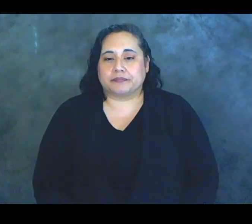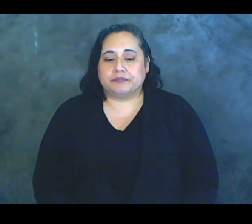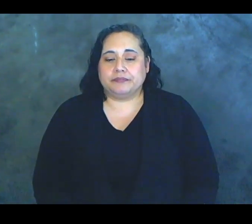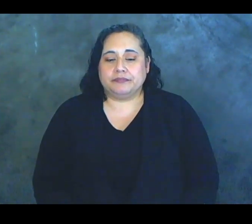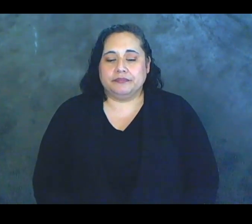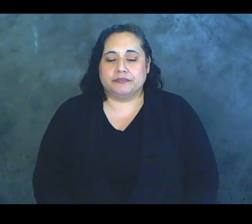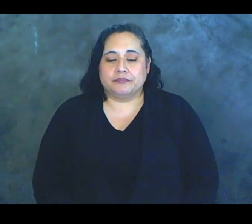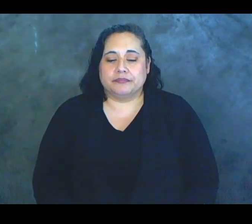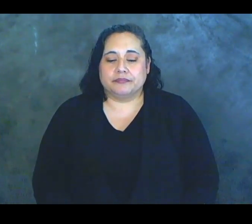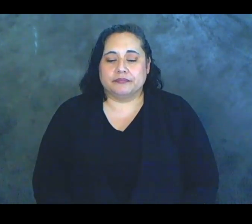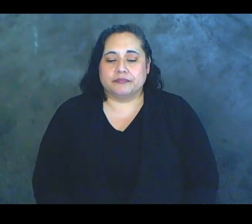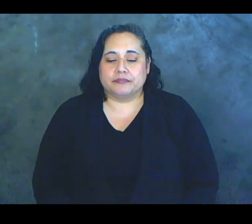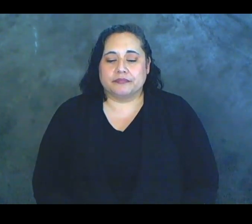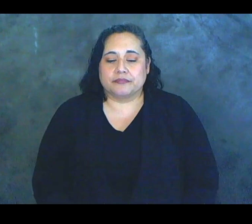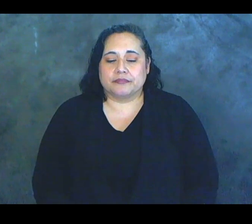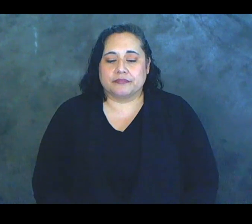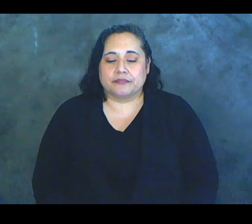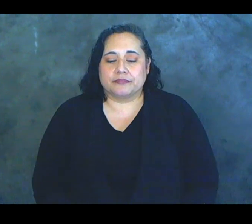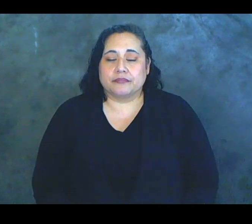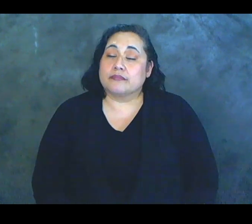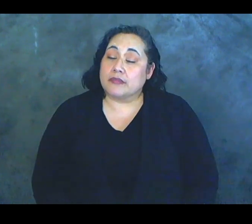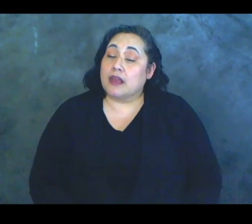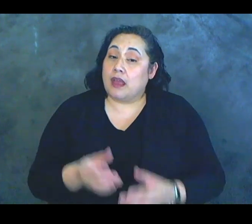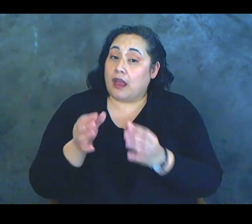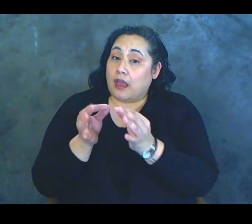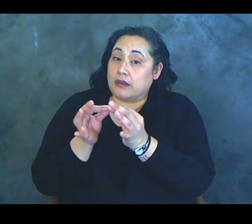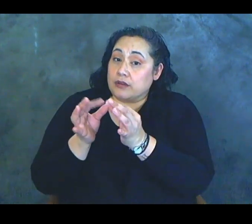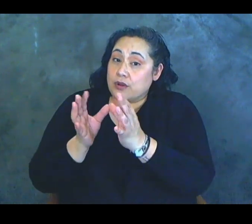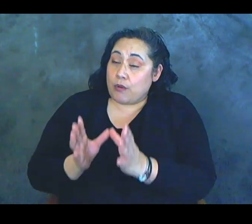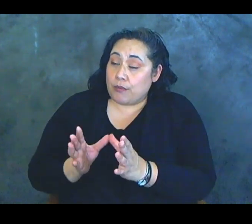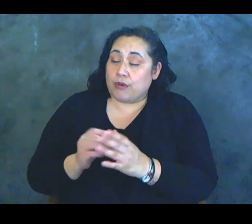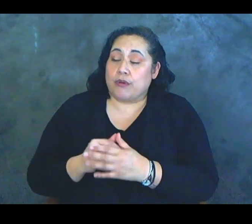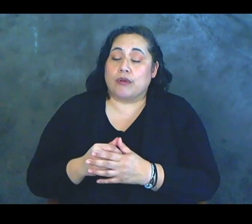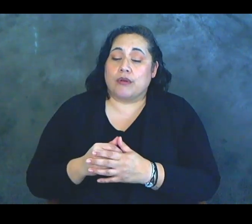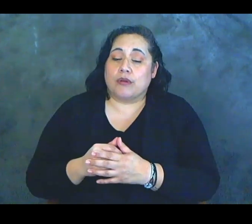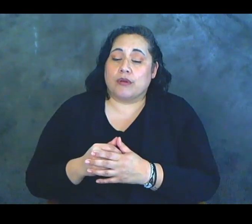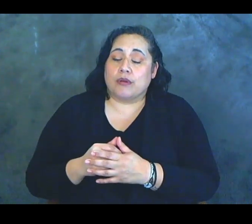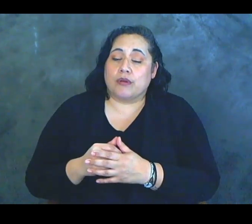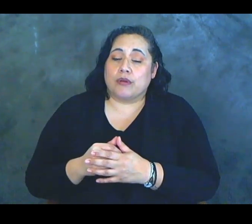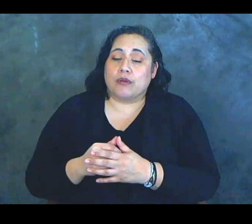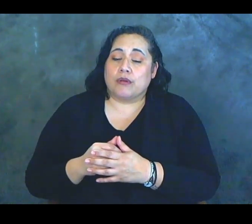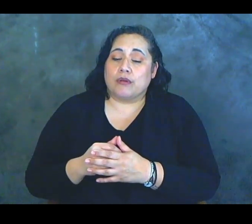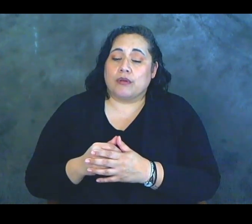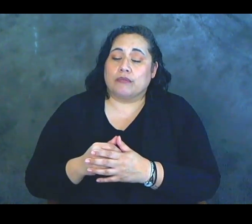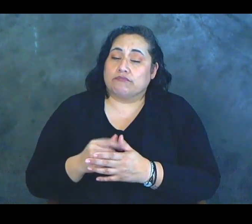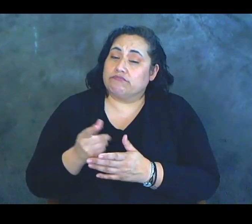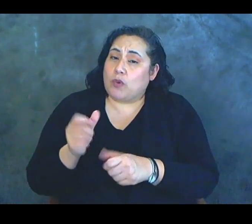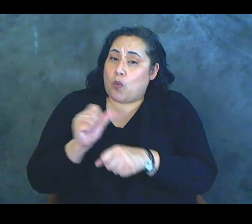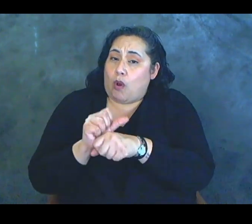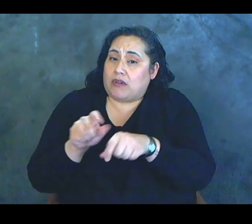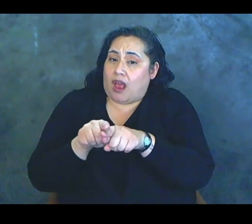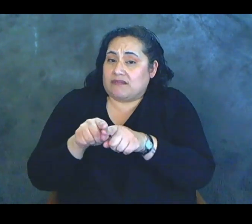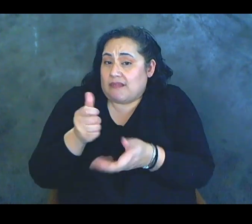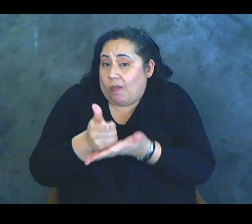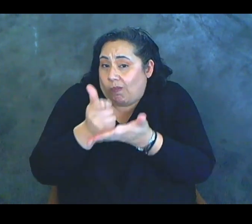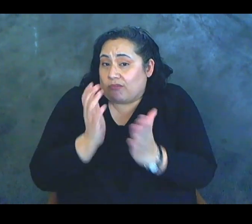Y un intérprete trabajaba como un ayudante.